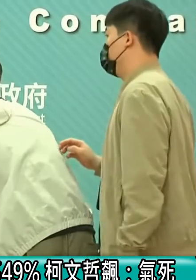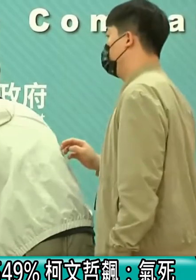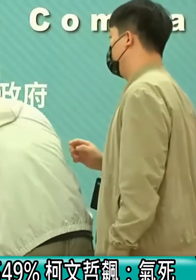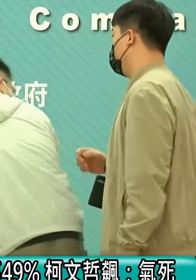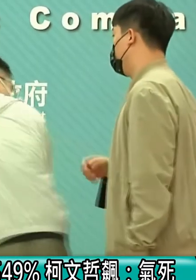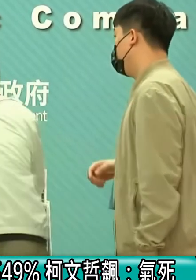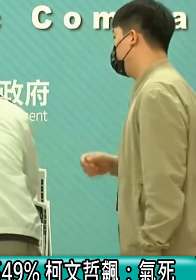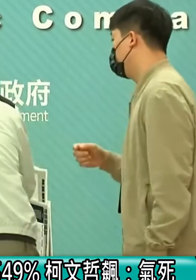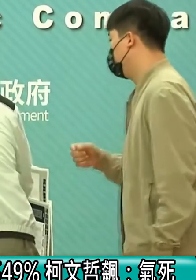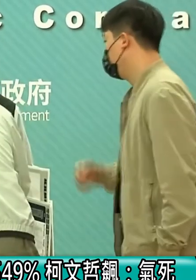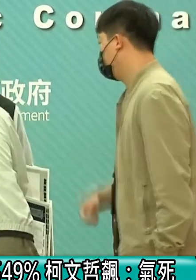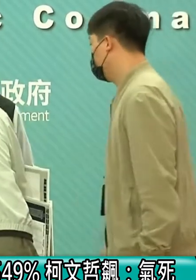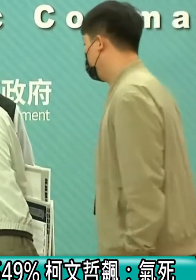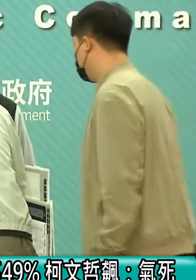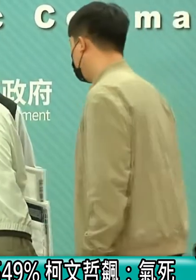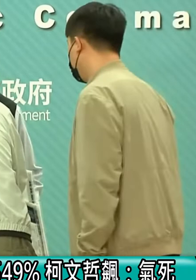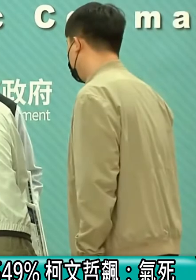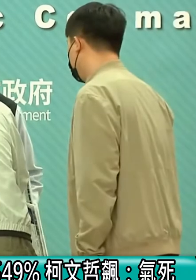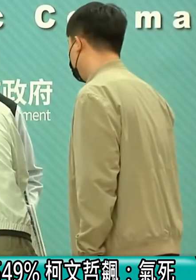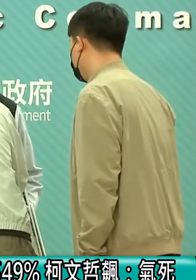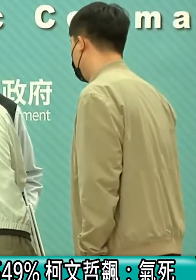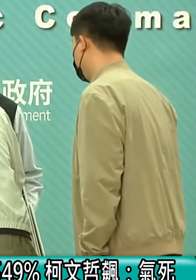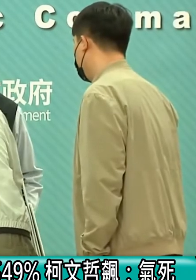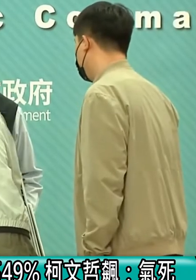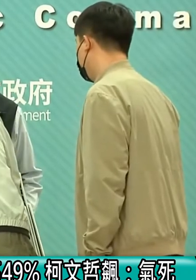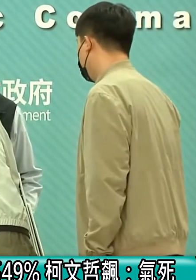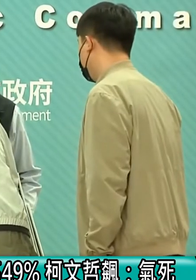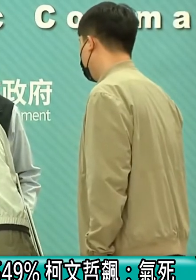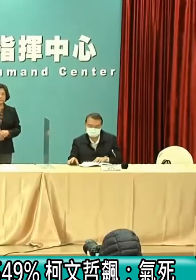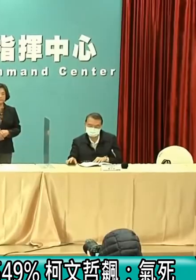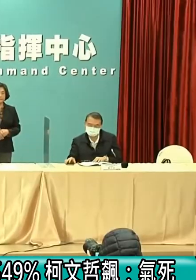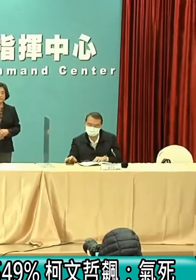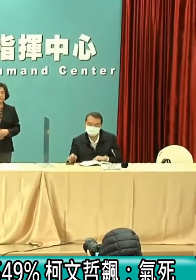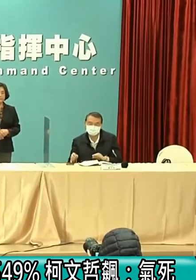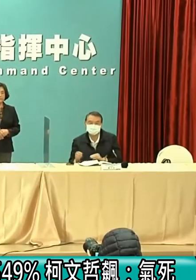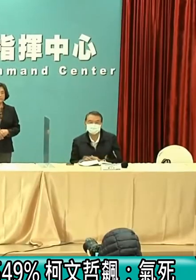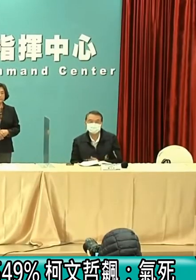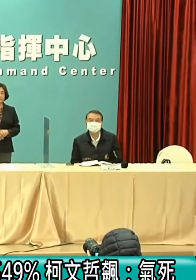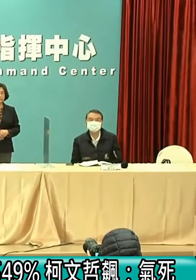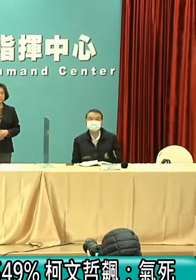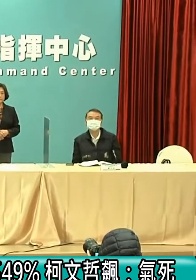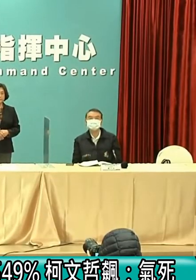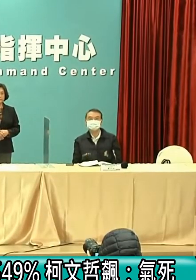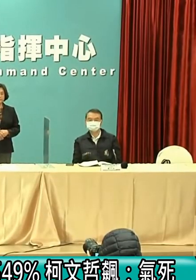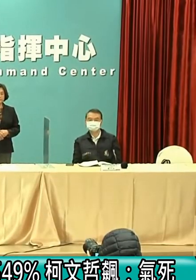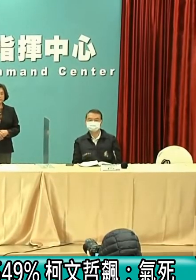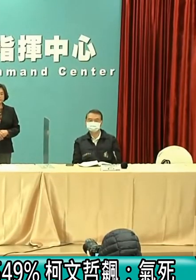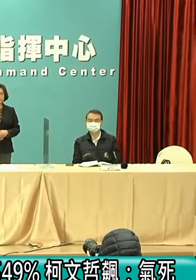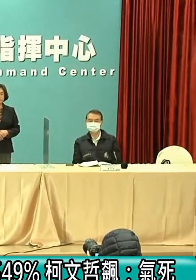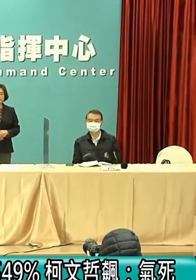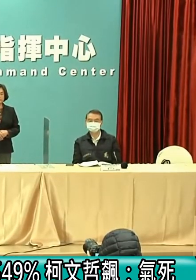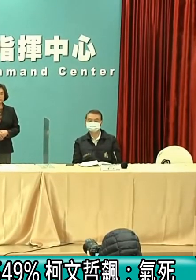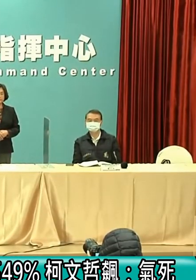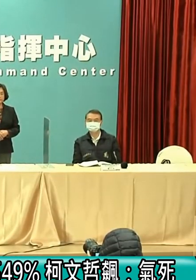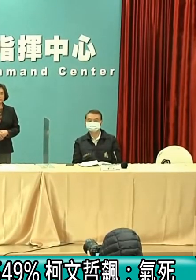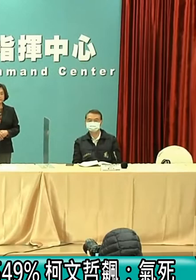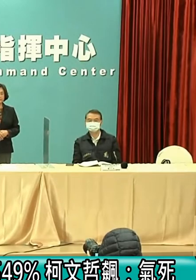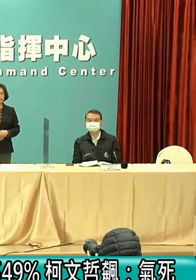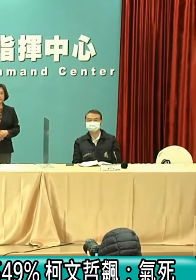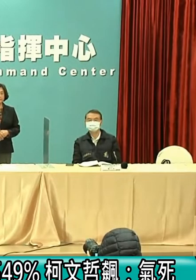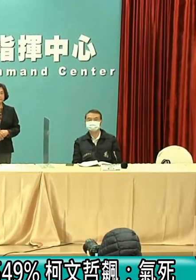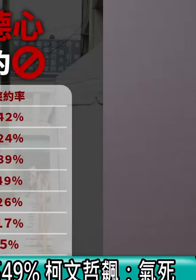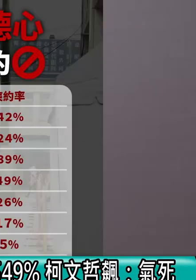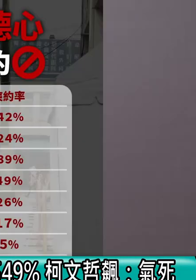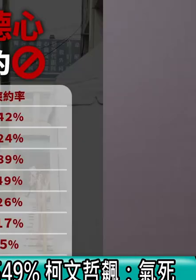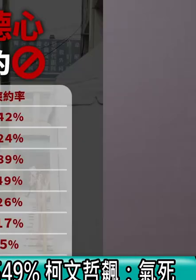实在太高，调出统计数字来看，仁爱医院爽约率高达42%，给12岁以下孩童的联合医院